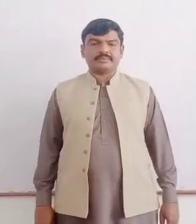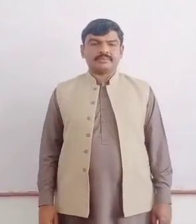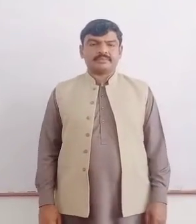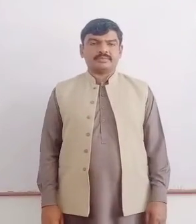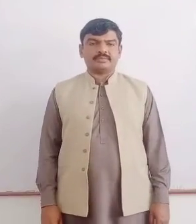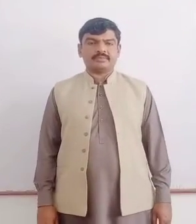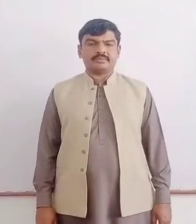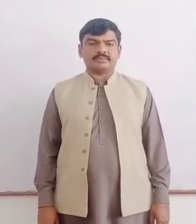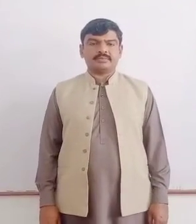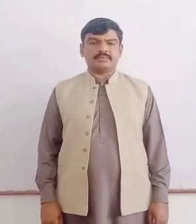سلیقہ،